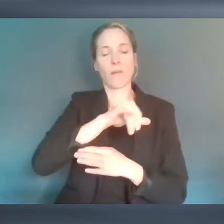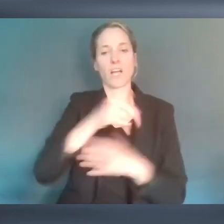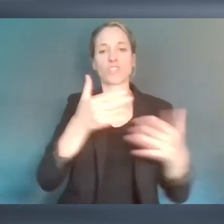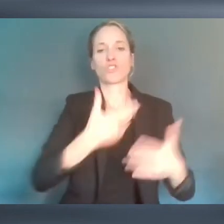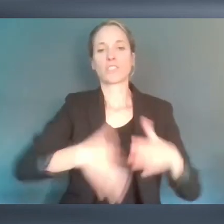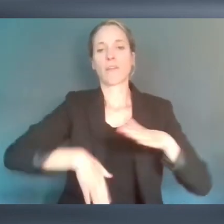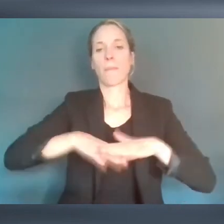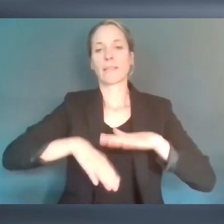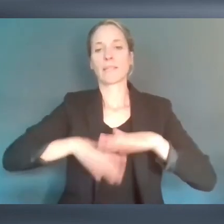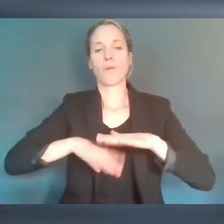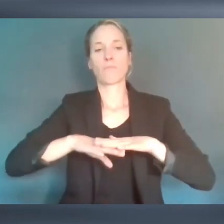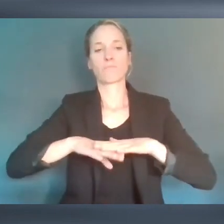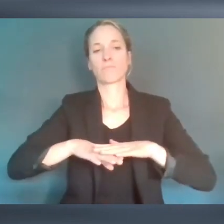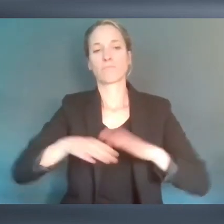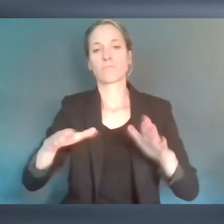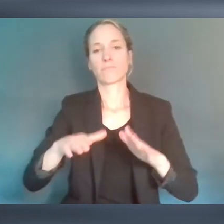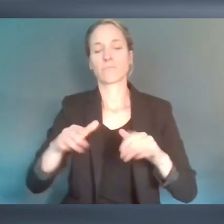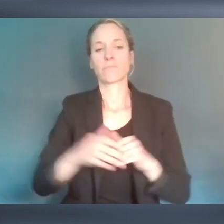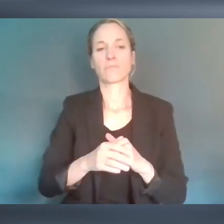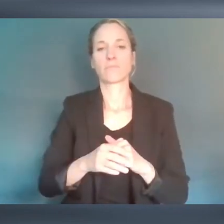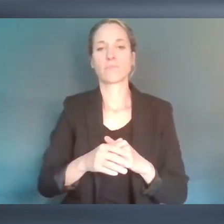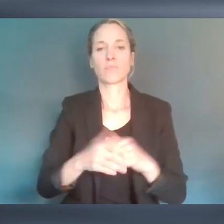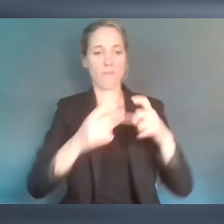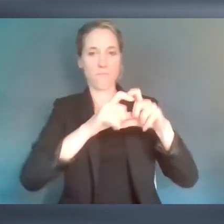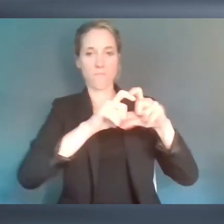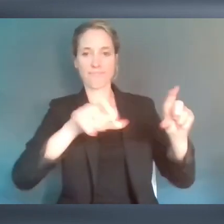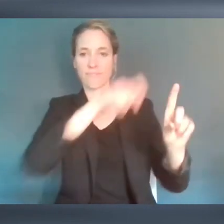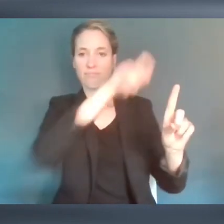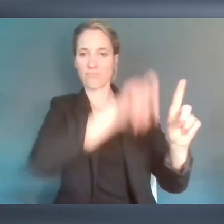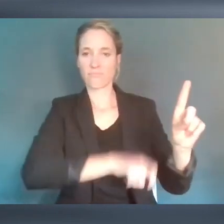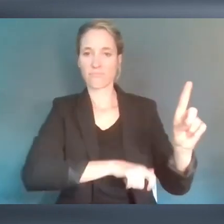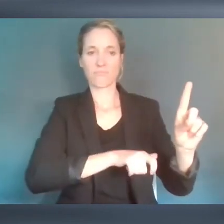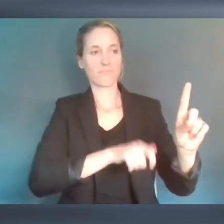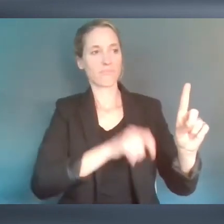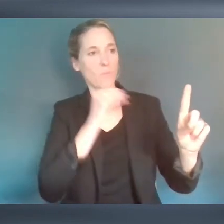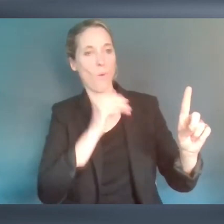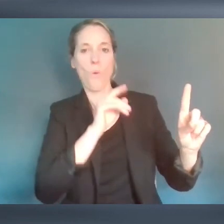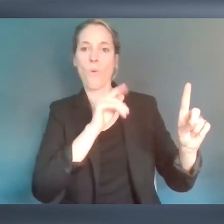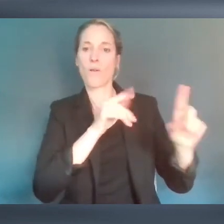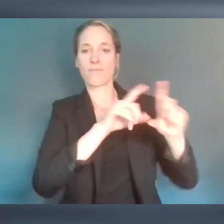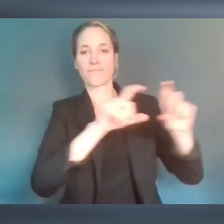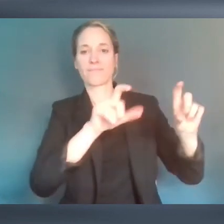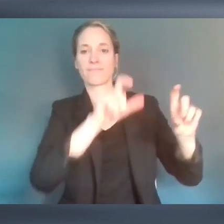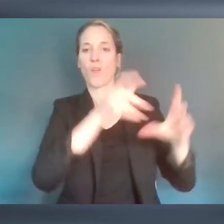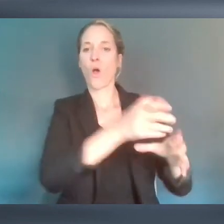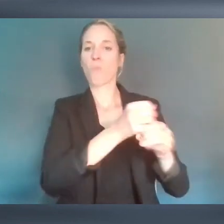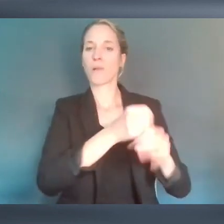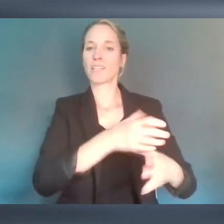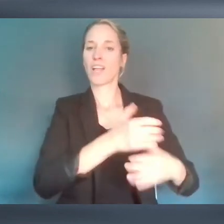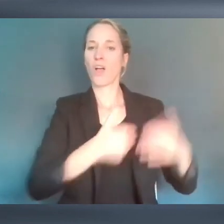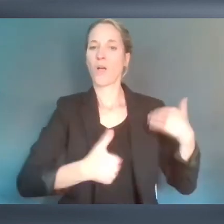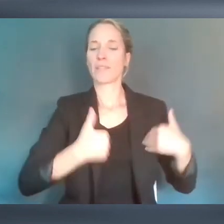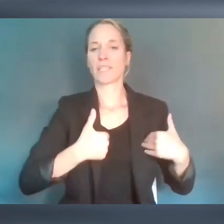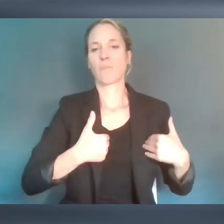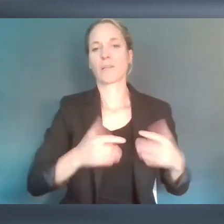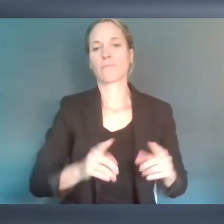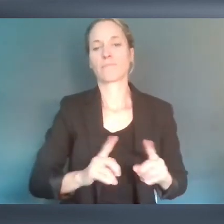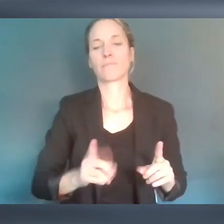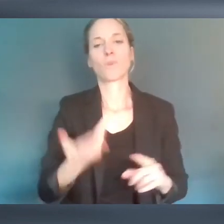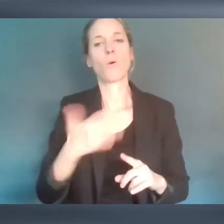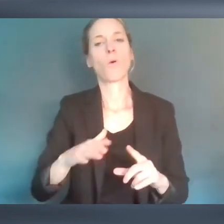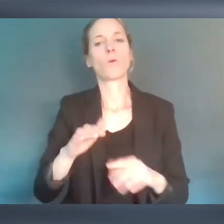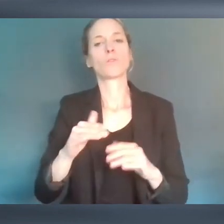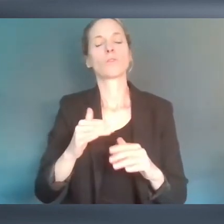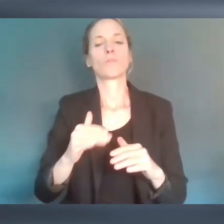de taguer une personne par rapport à une autre. Une manière plus douce, c'est de faire des programmes, des projets en